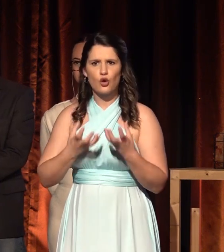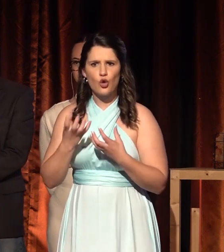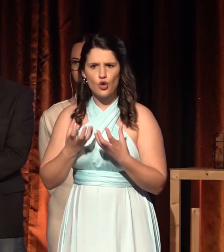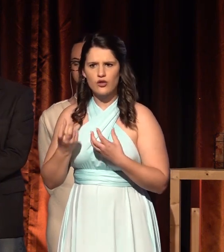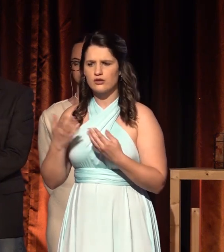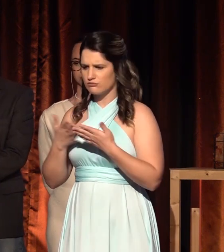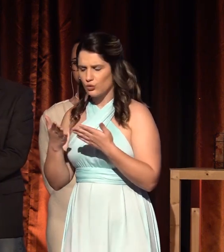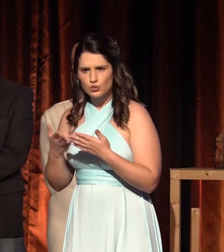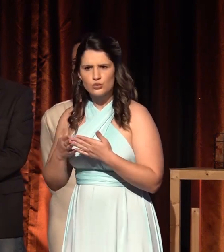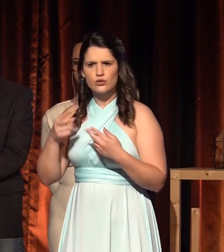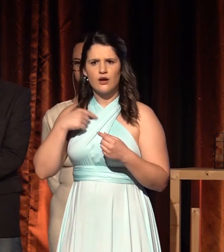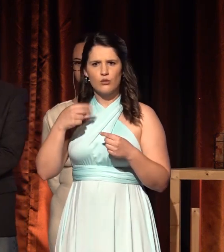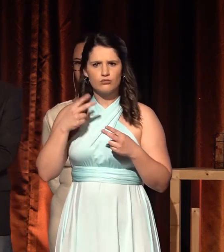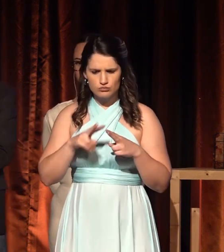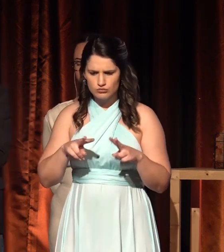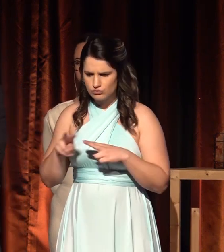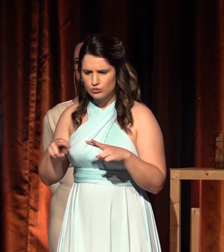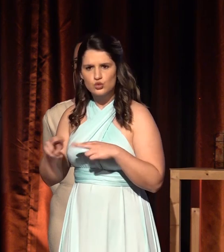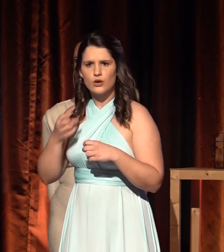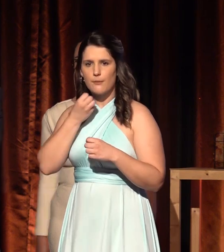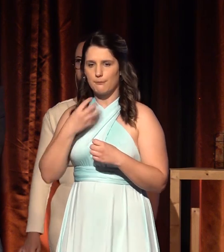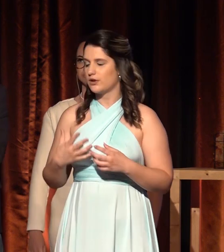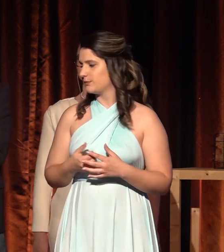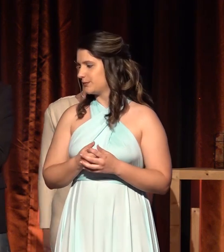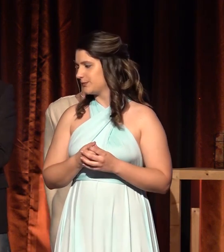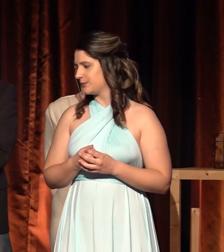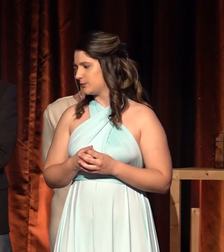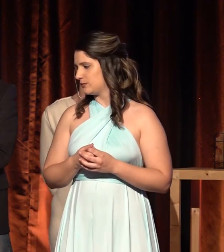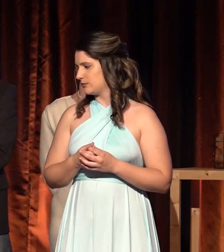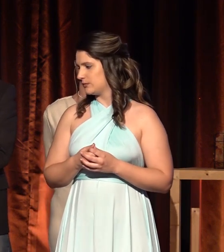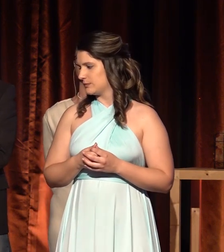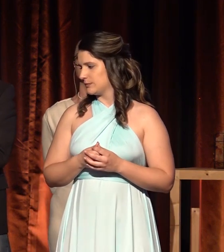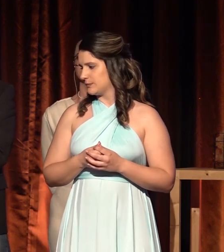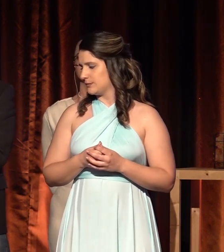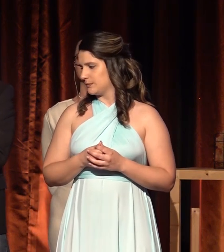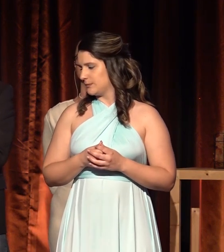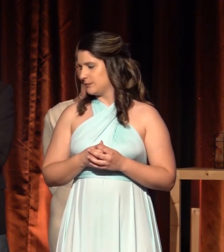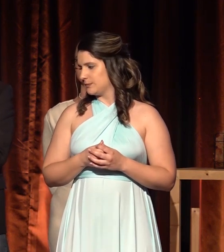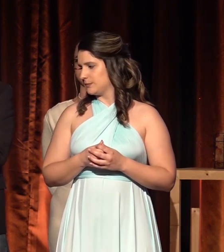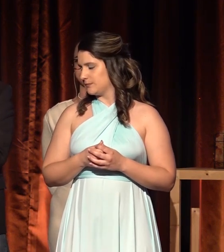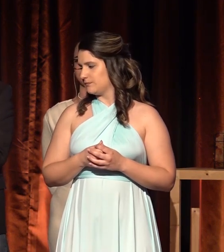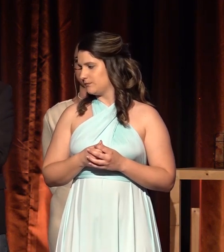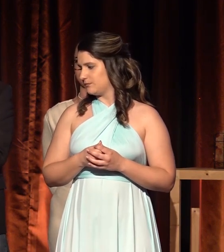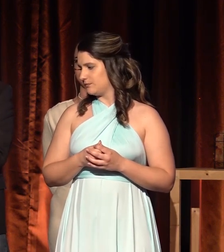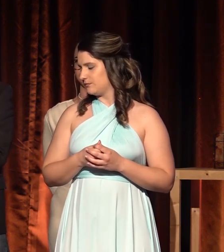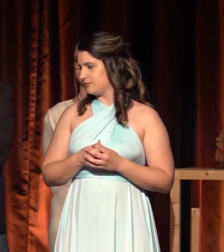ganes d'anar a classe, estava atent a totes les classes. Tenia interès inclús fora del cicle per buscar informació i